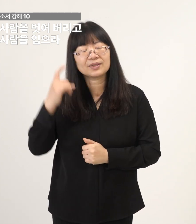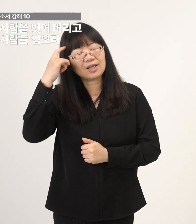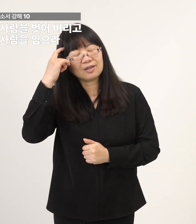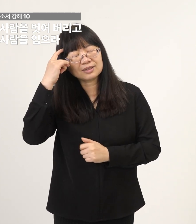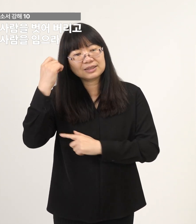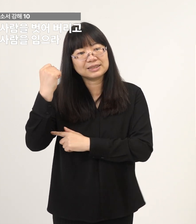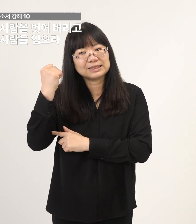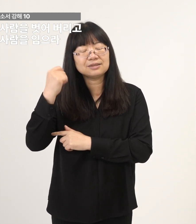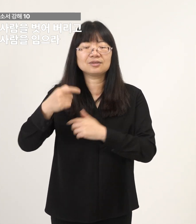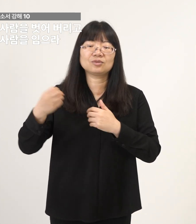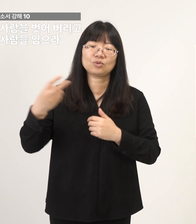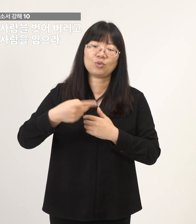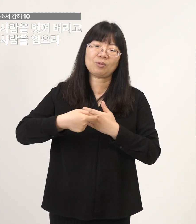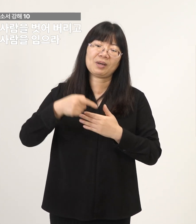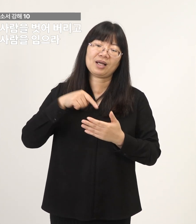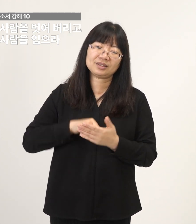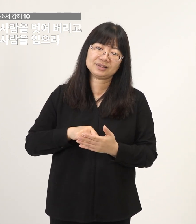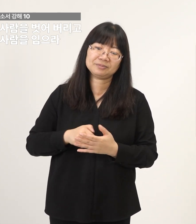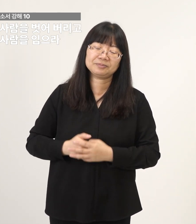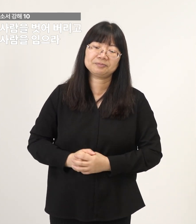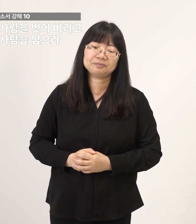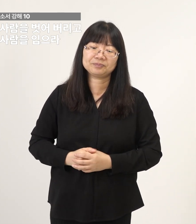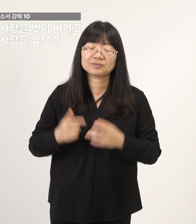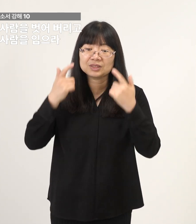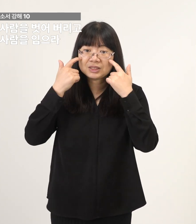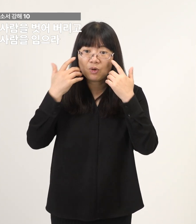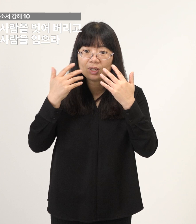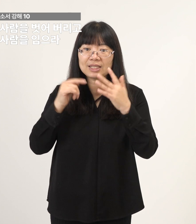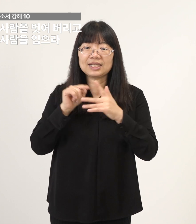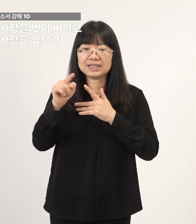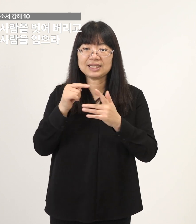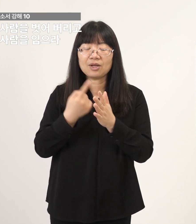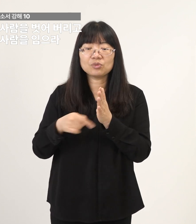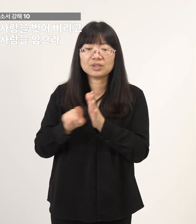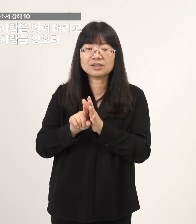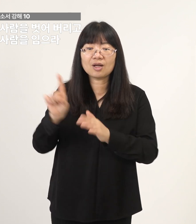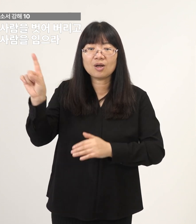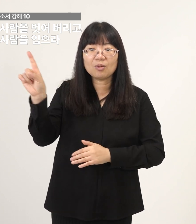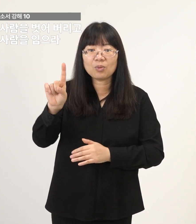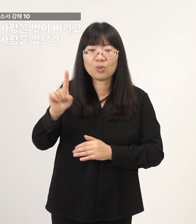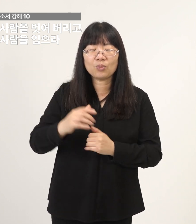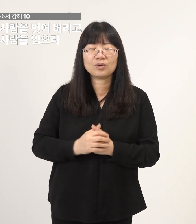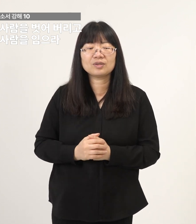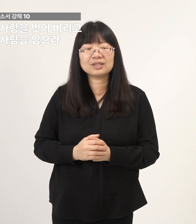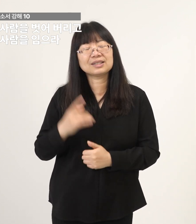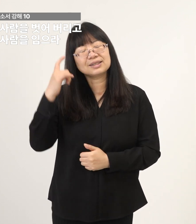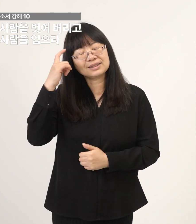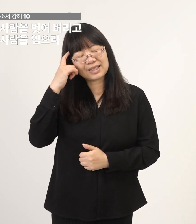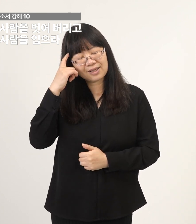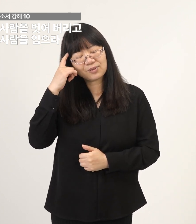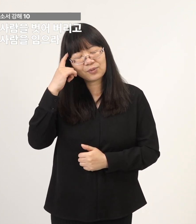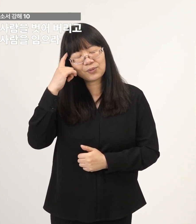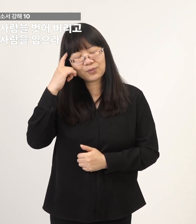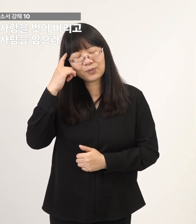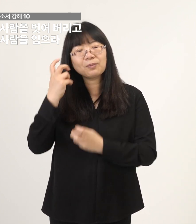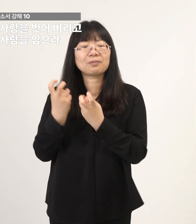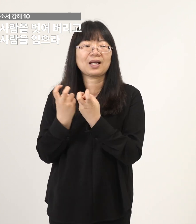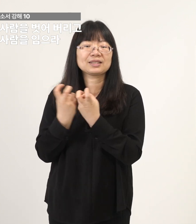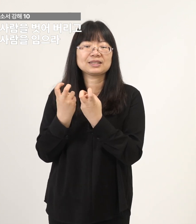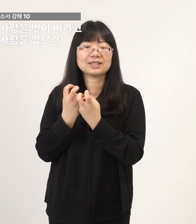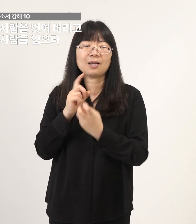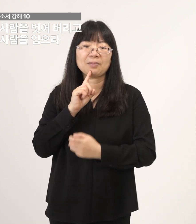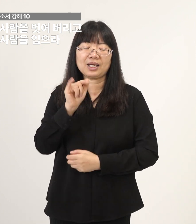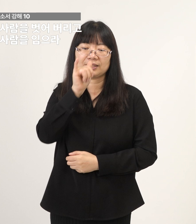정신과 마음이에요. 이걸 정확히 이해를 갖자면 사고체계, 사고방식을 얘기하는